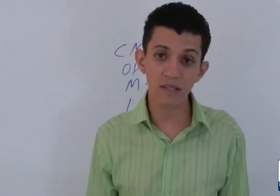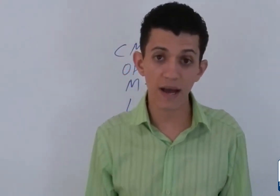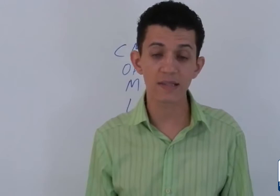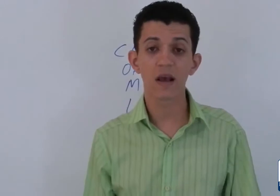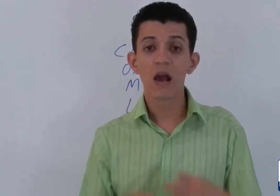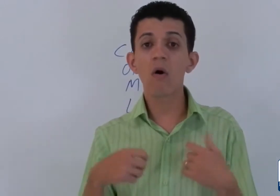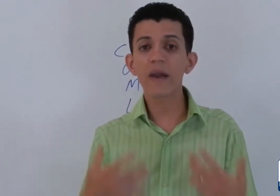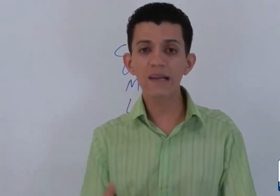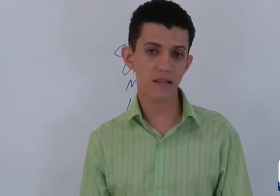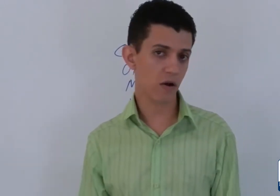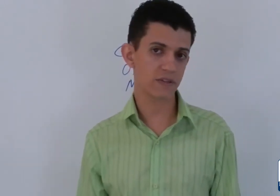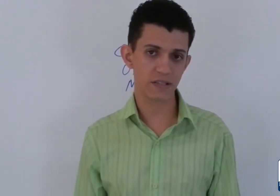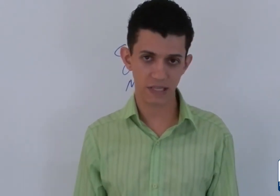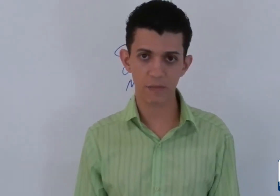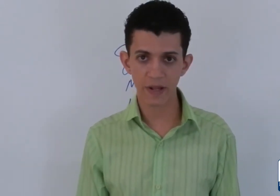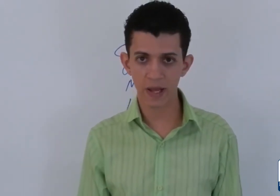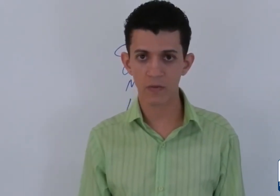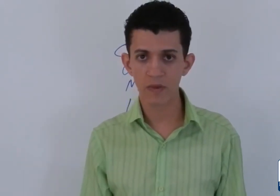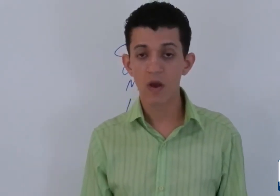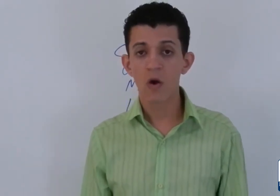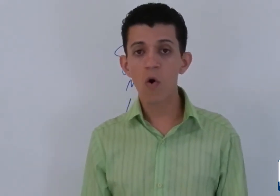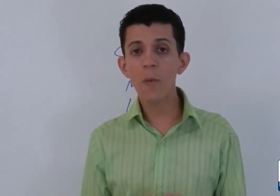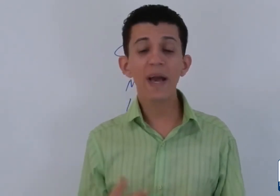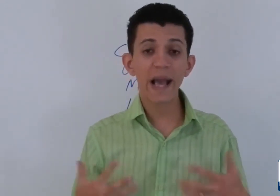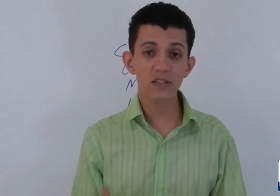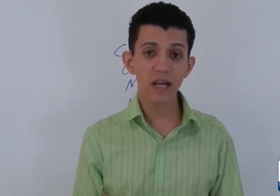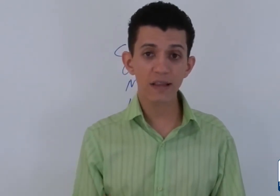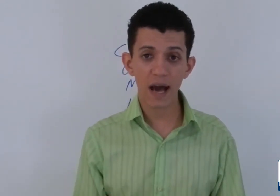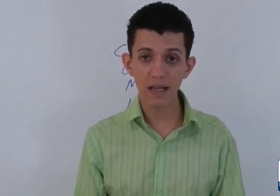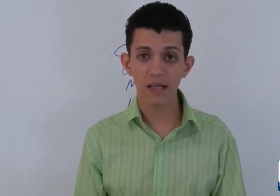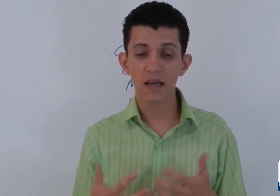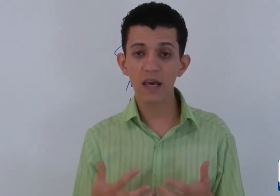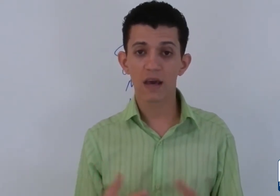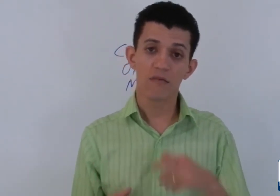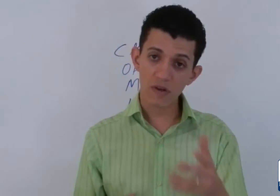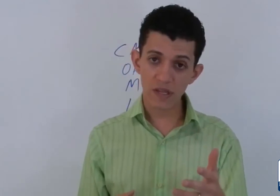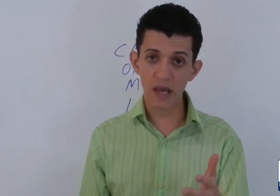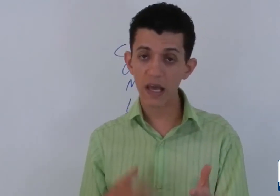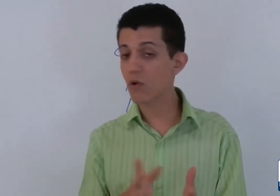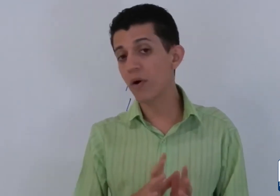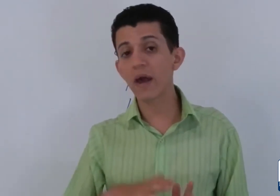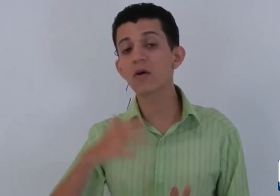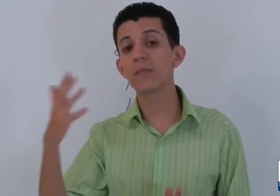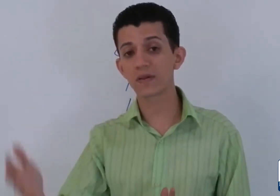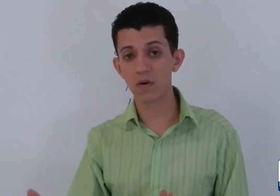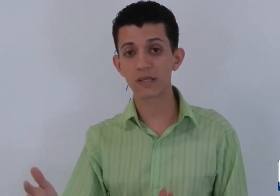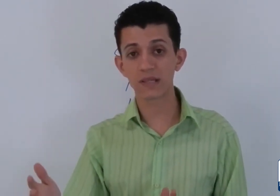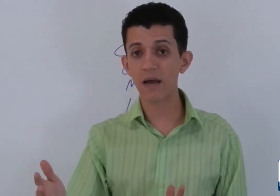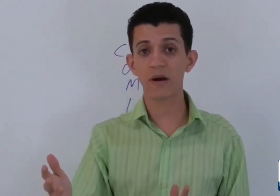de sinais, qualquer sinal que você esteja aprendendo, com uma riqueza de detalhes, que você e qualquer outra pessoa que saiba